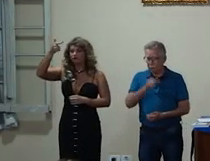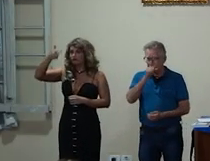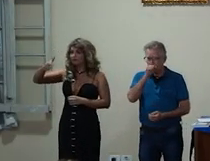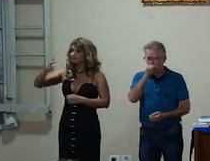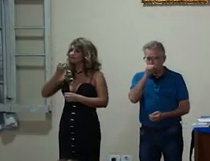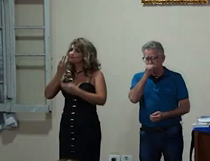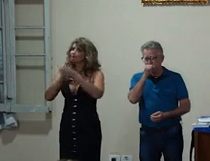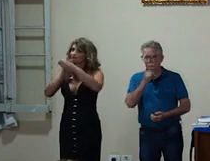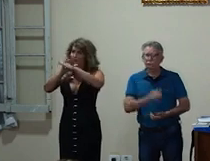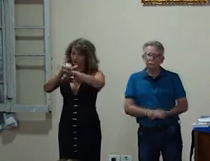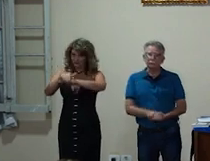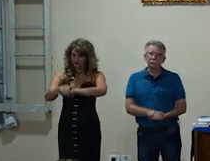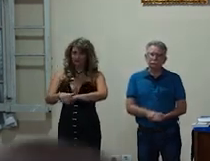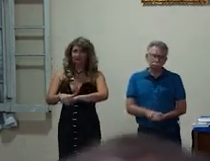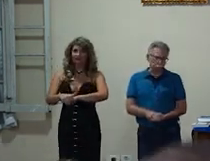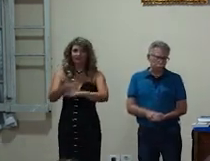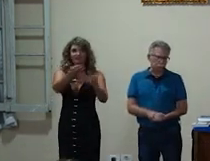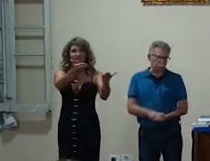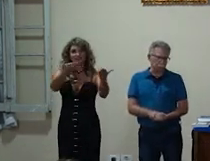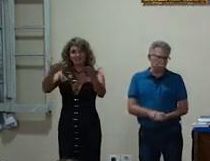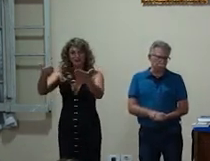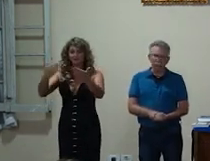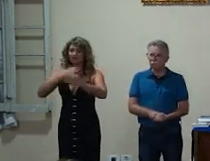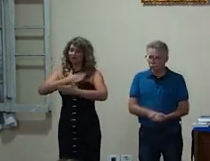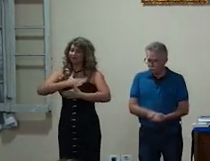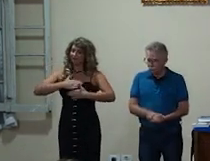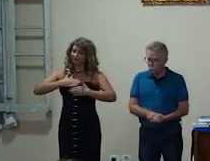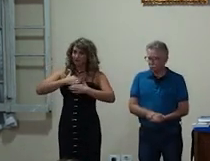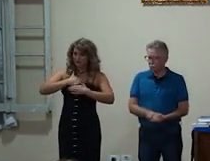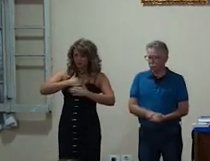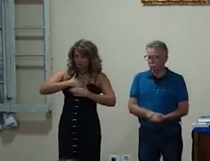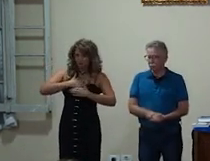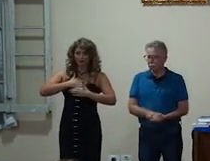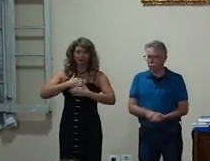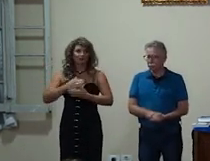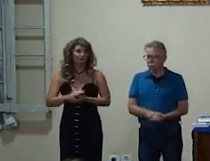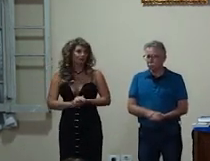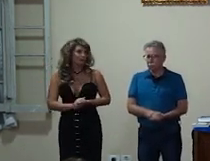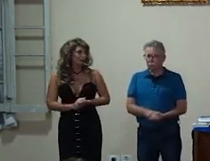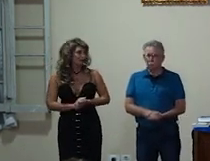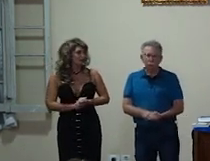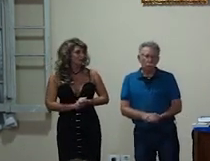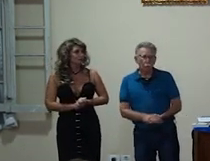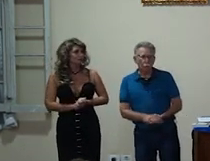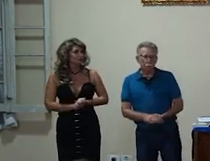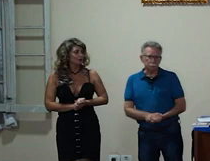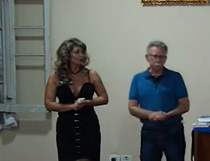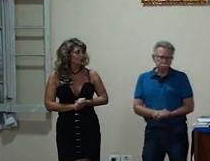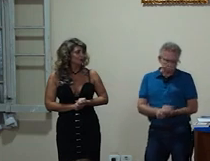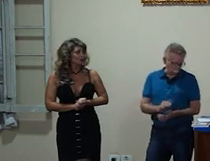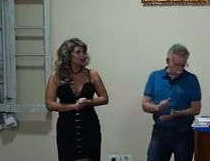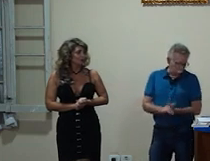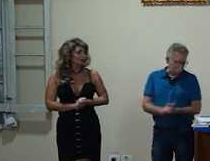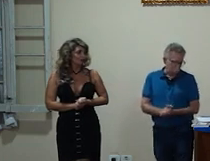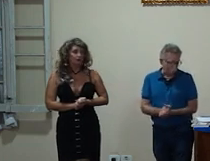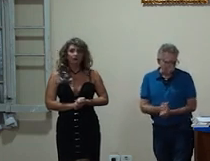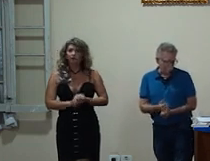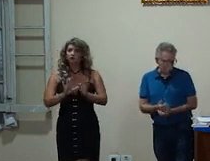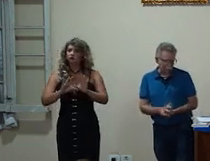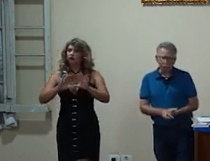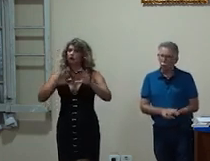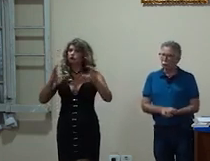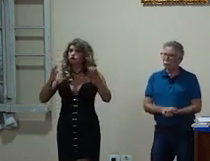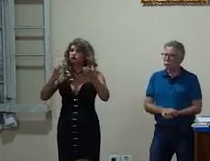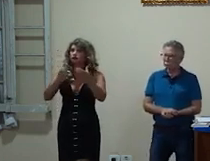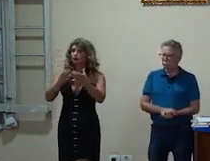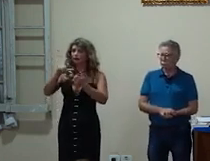Boa noite, sejam todos bem-vindos. O Clube Literário